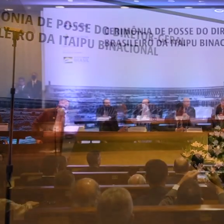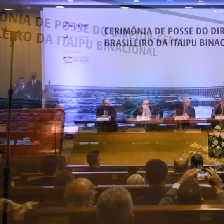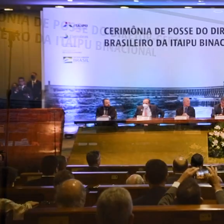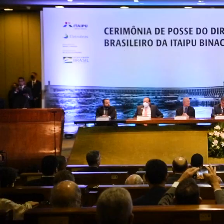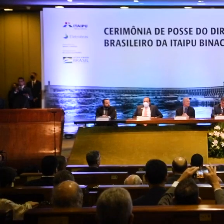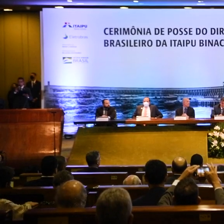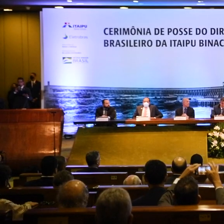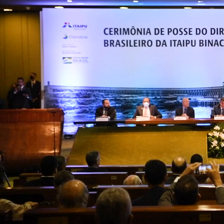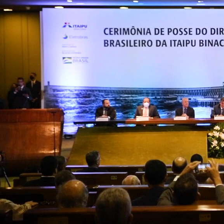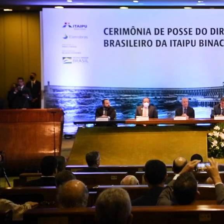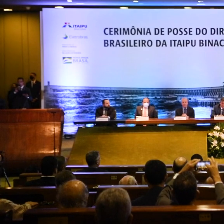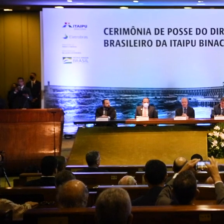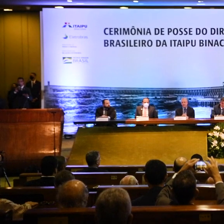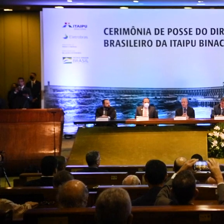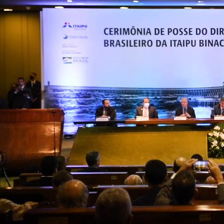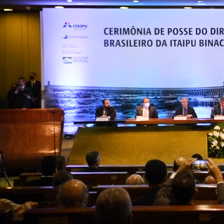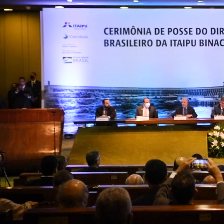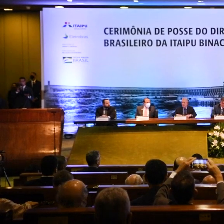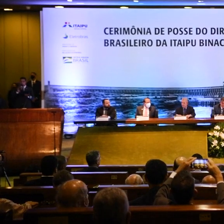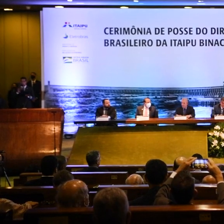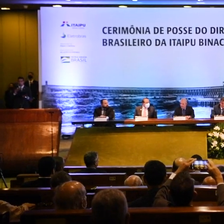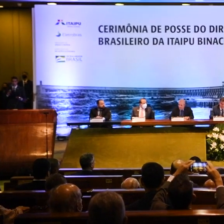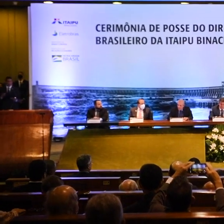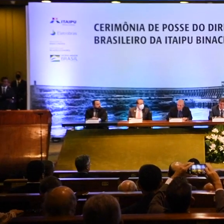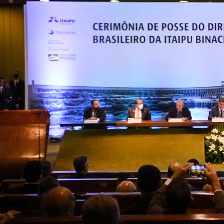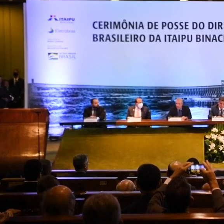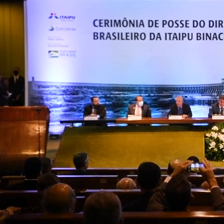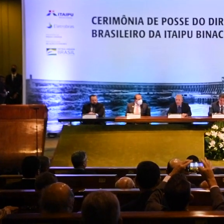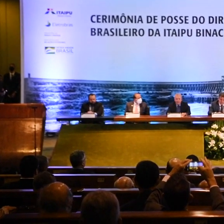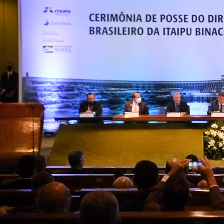novo diretor-geral brasileiro de Itaipu Binacional.